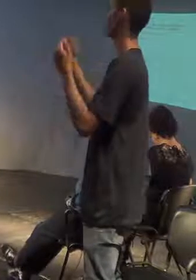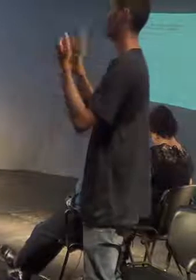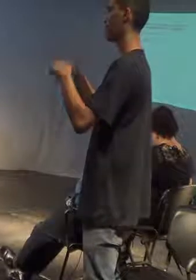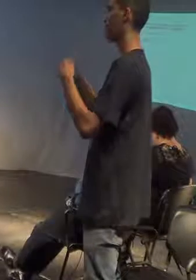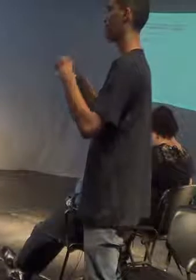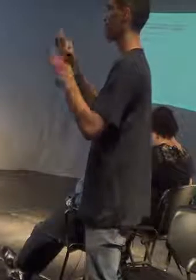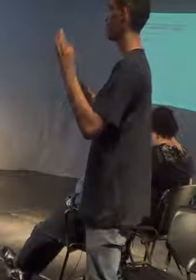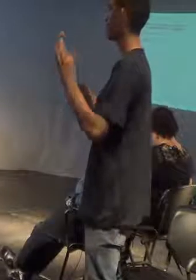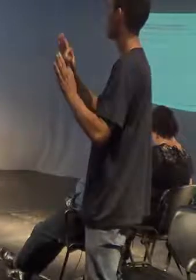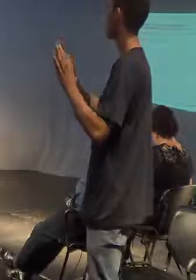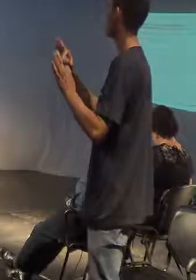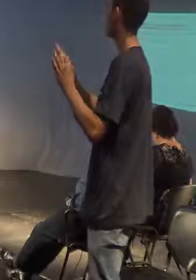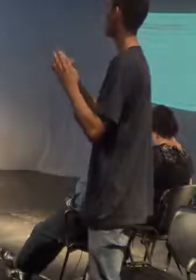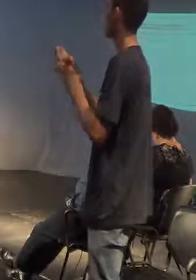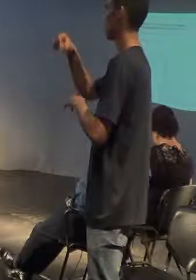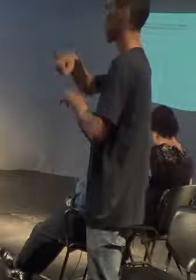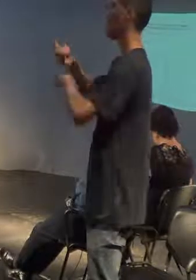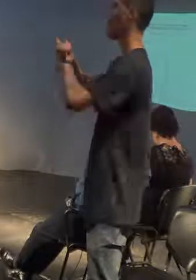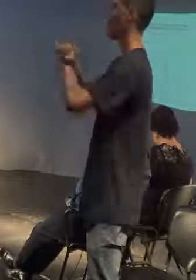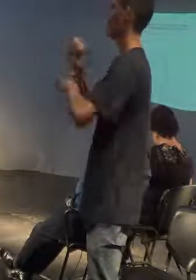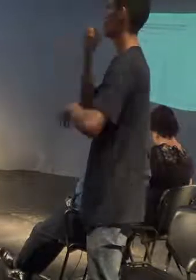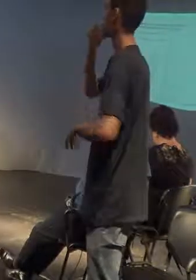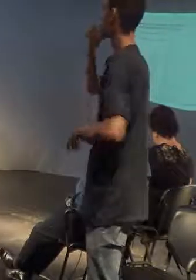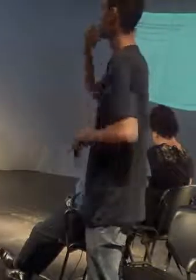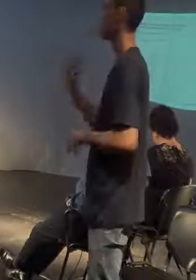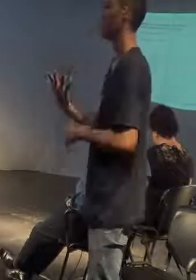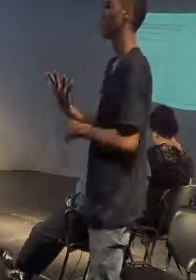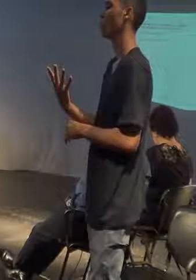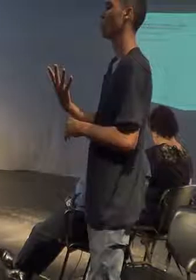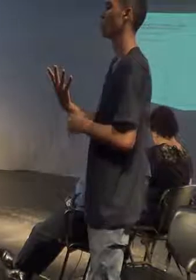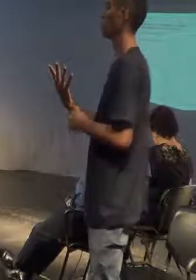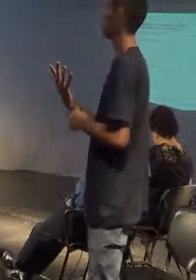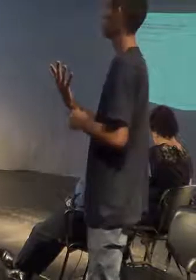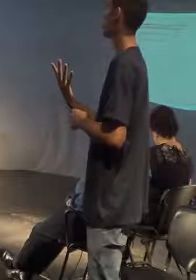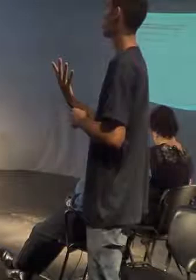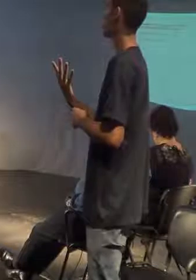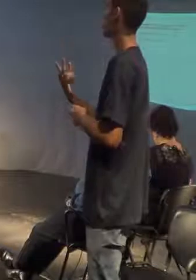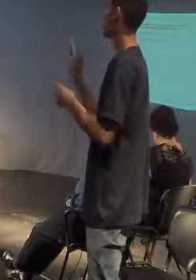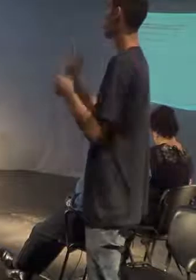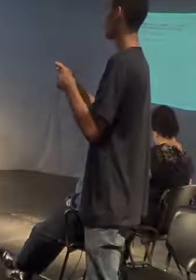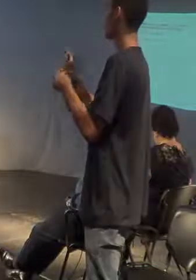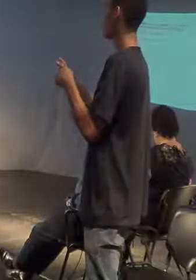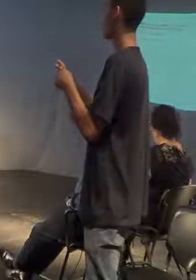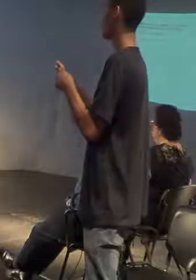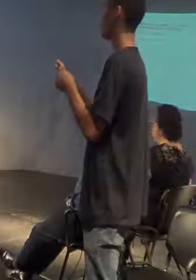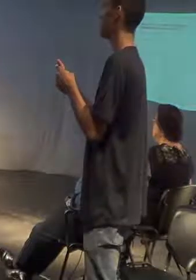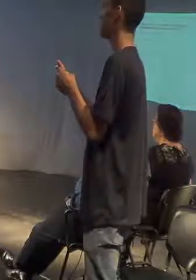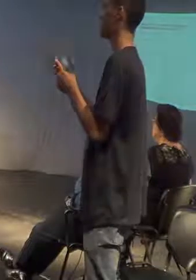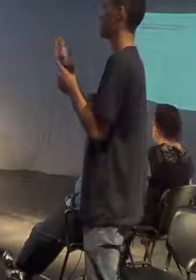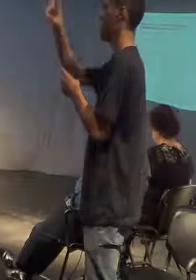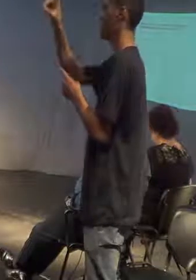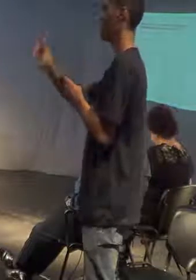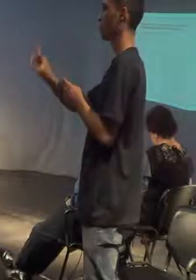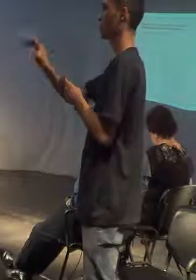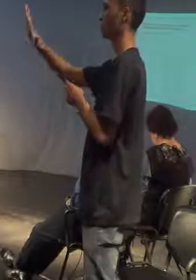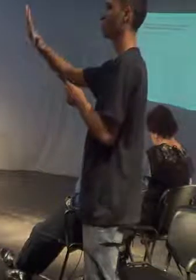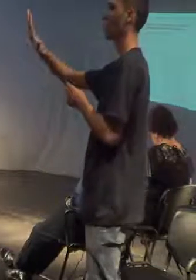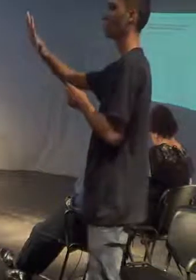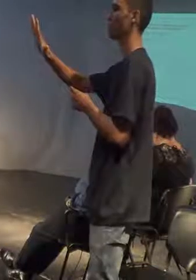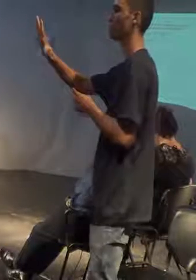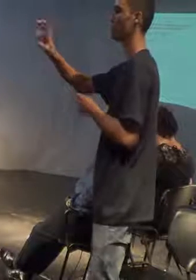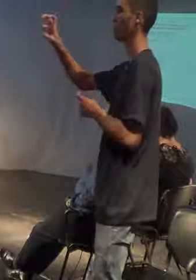tem Ilhéus o privilégio de ser uma cidade que nós temos na história nossa 5 planos diretores. Né? Os 33,